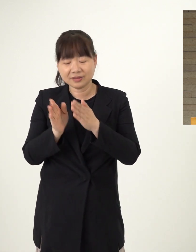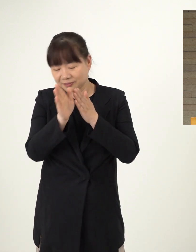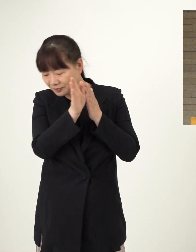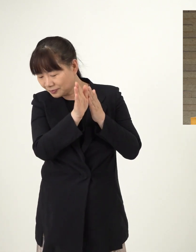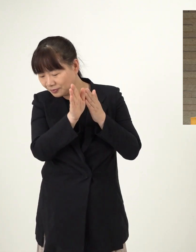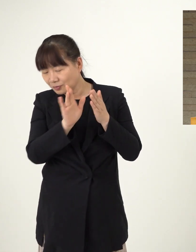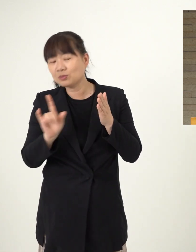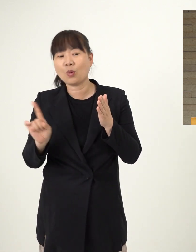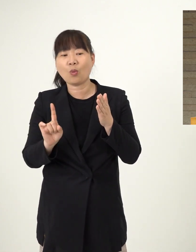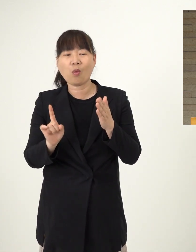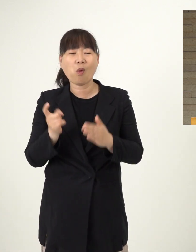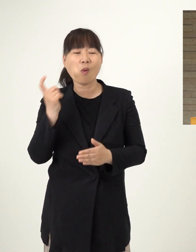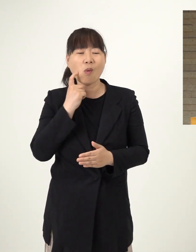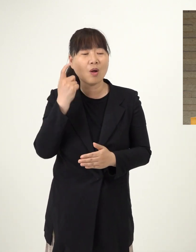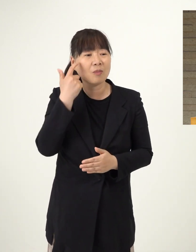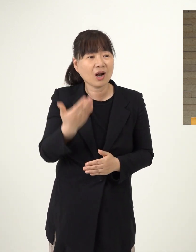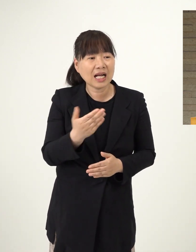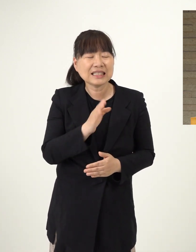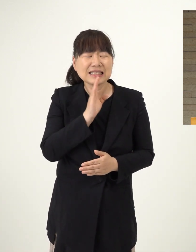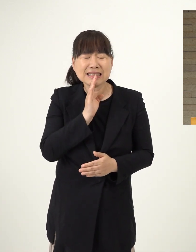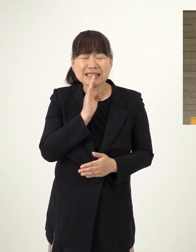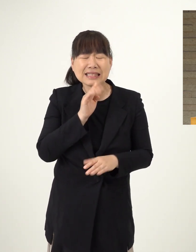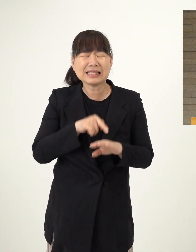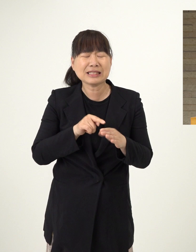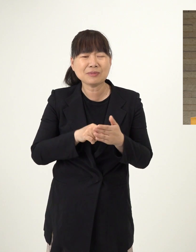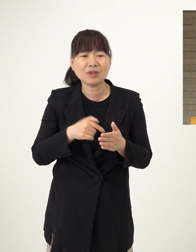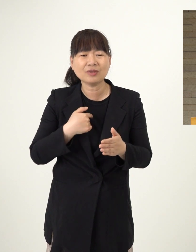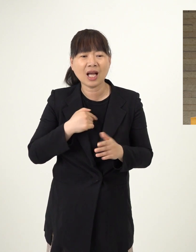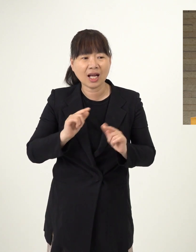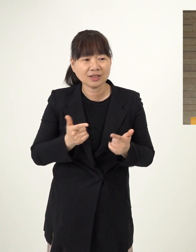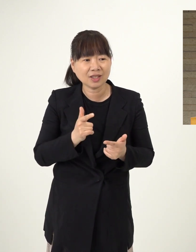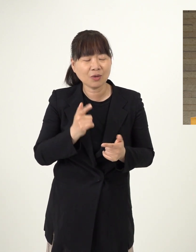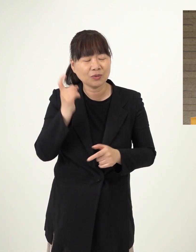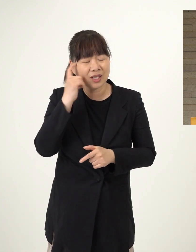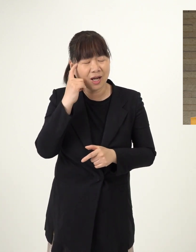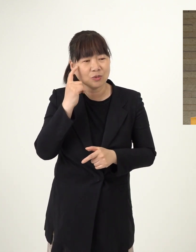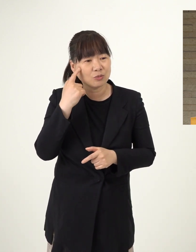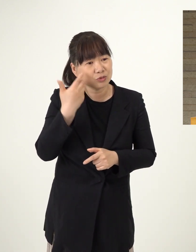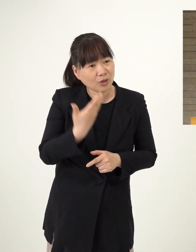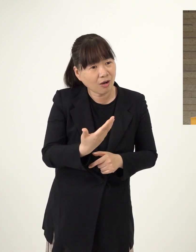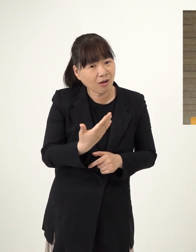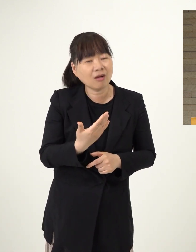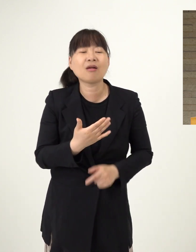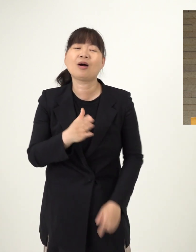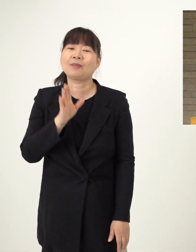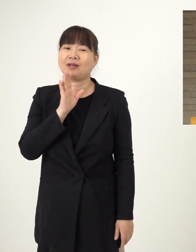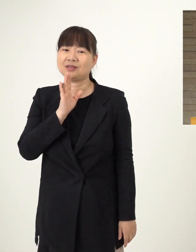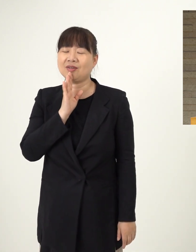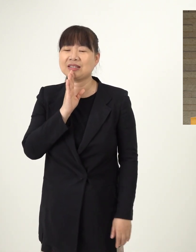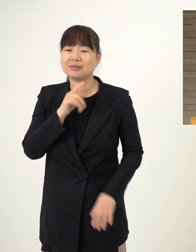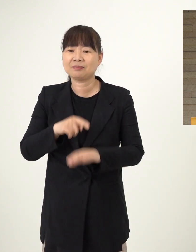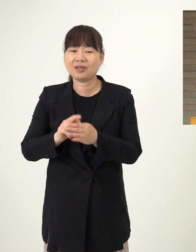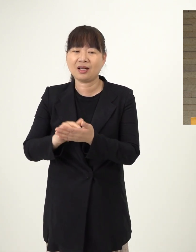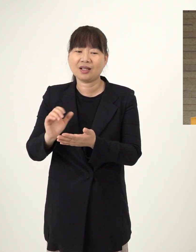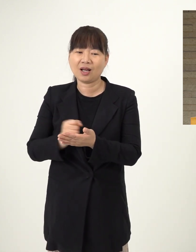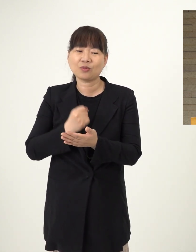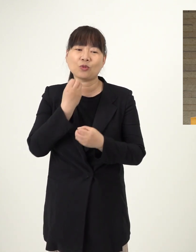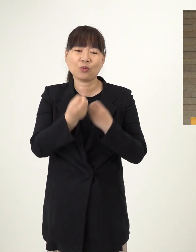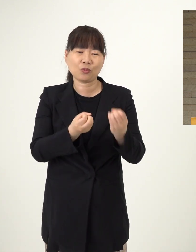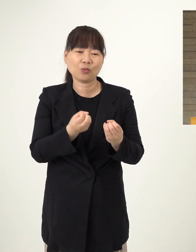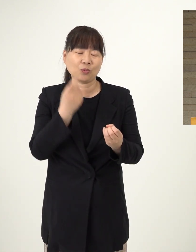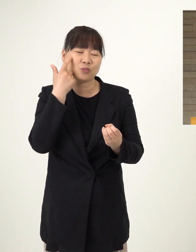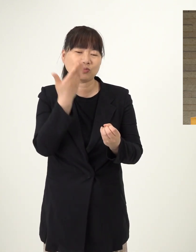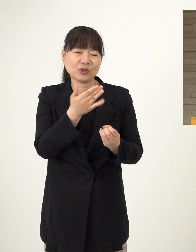거짓으로 물어봤을까요? 진심으로 물어봤을까요? 그렇죠. 진심으로 물어봤어요.